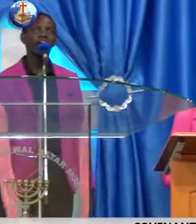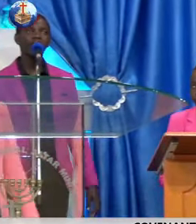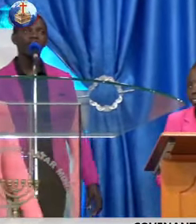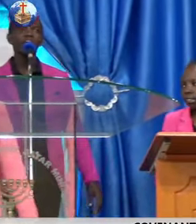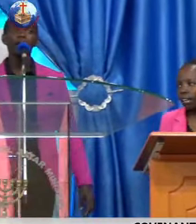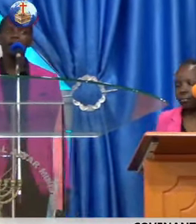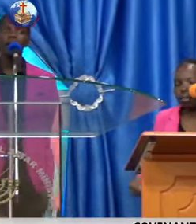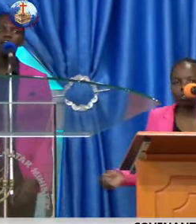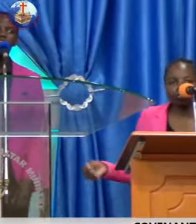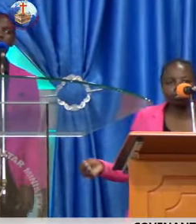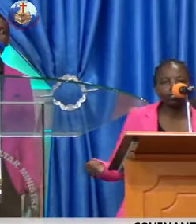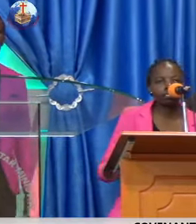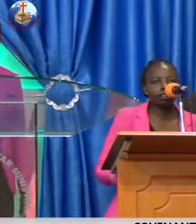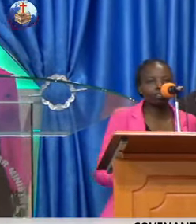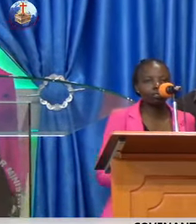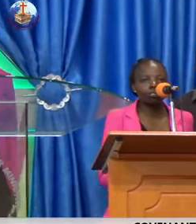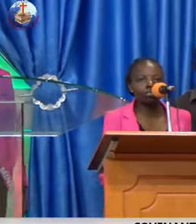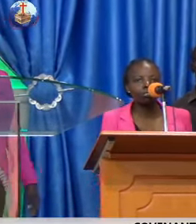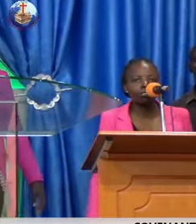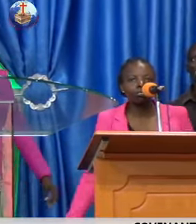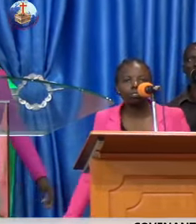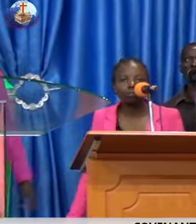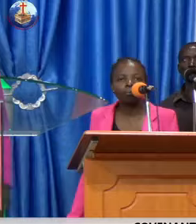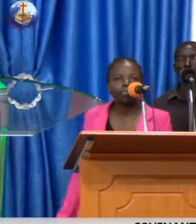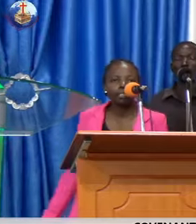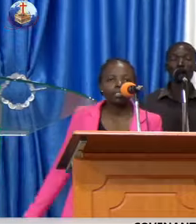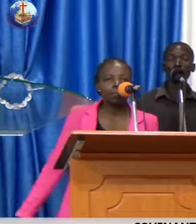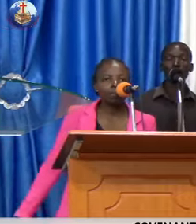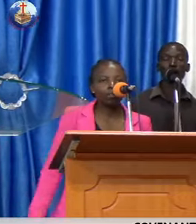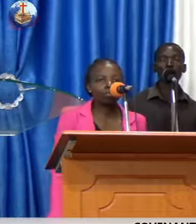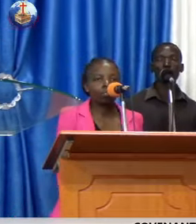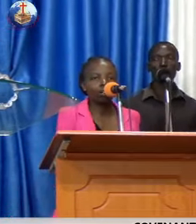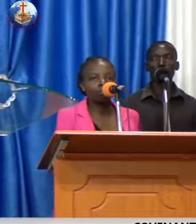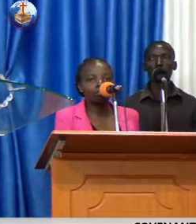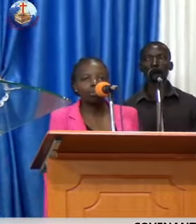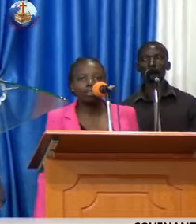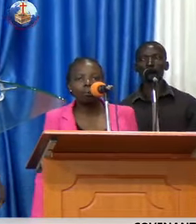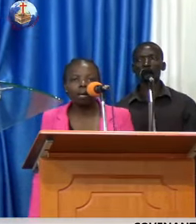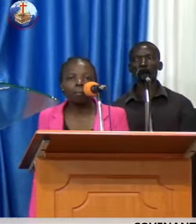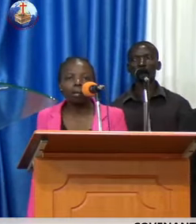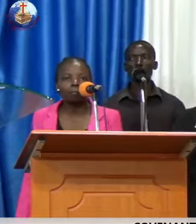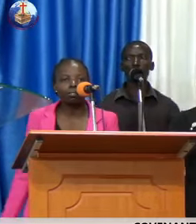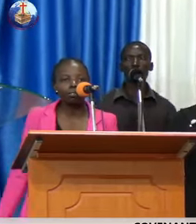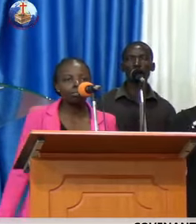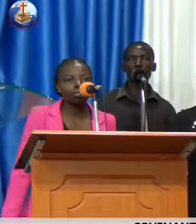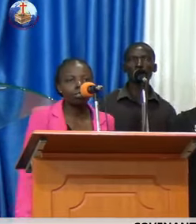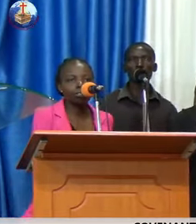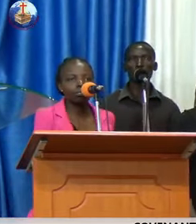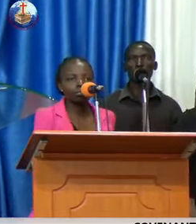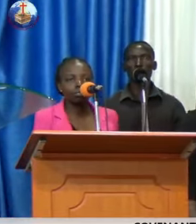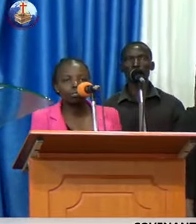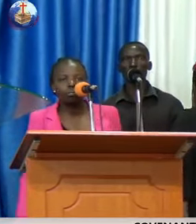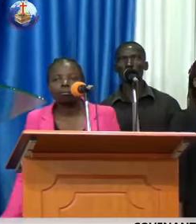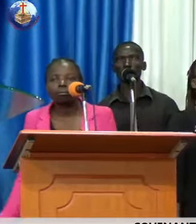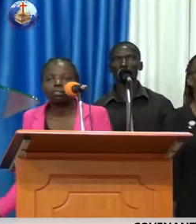Tujitenge na maovu wenzangu, ndipo tukamuone baba Mungu